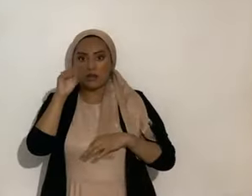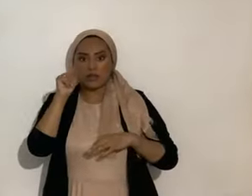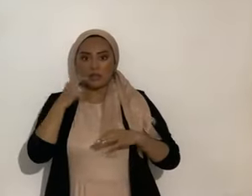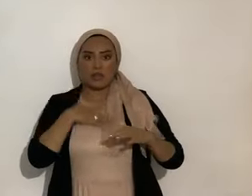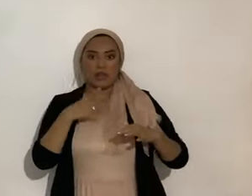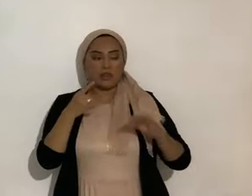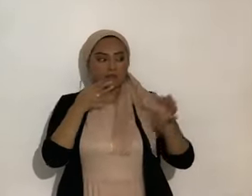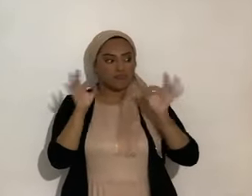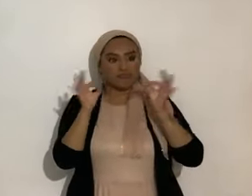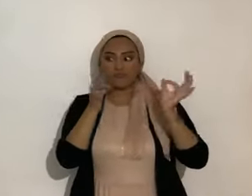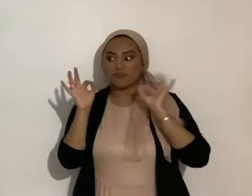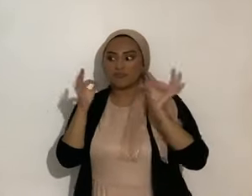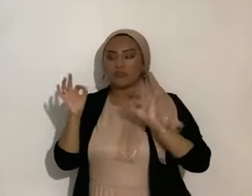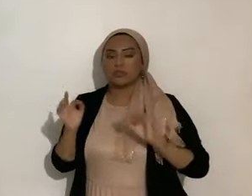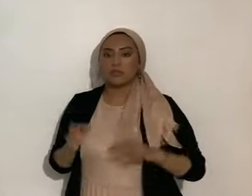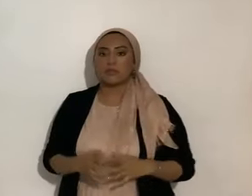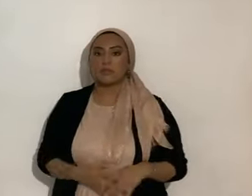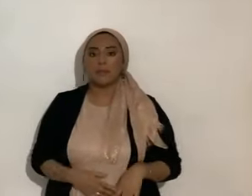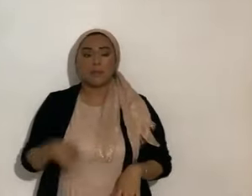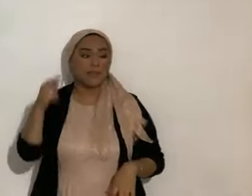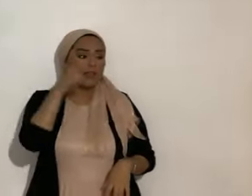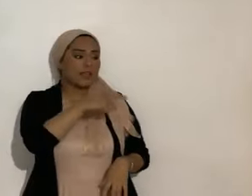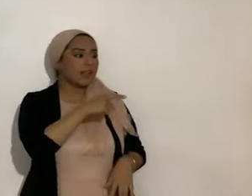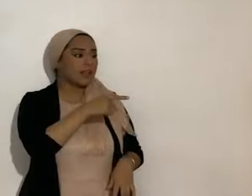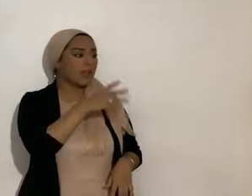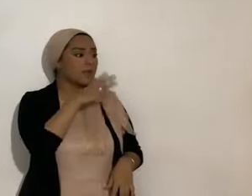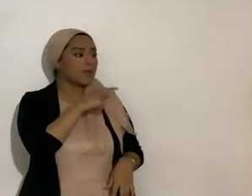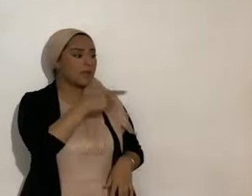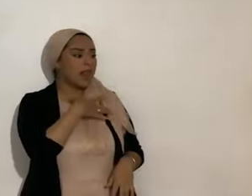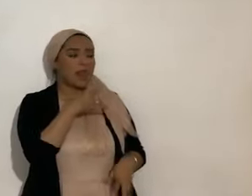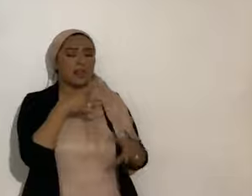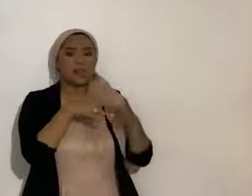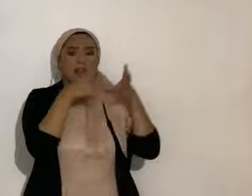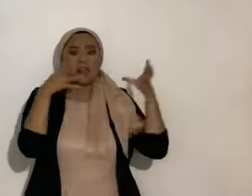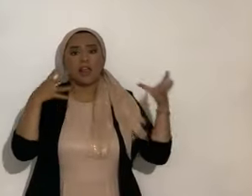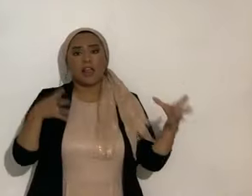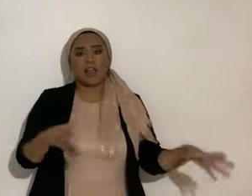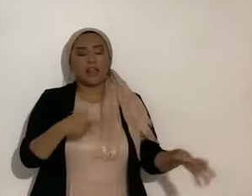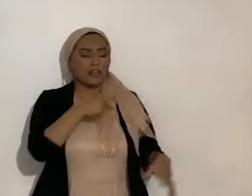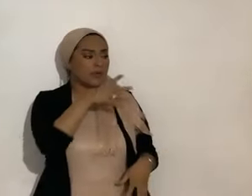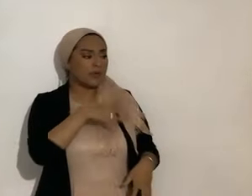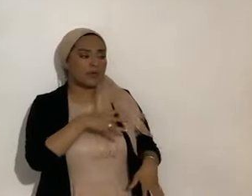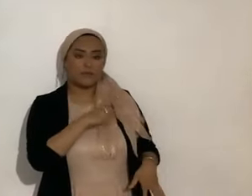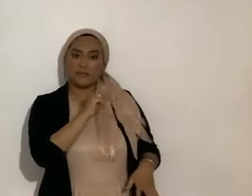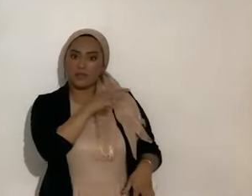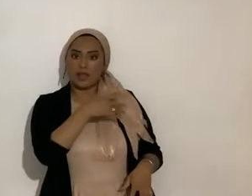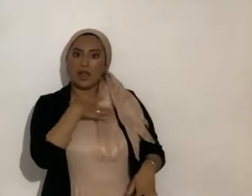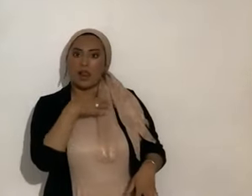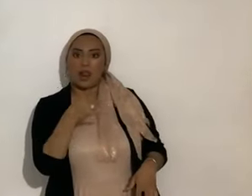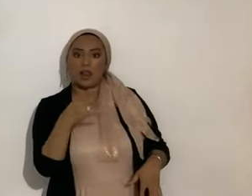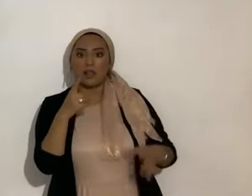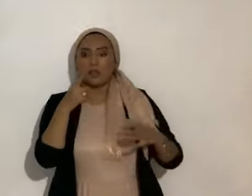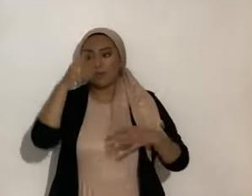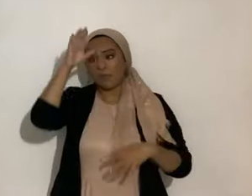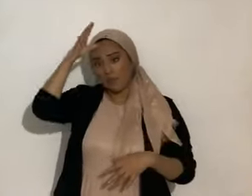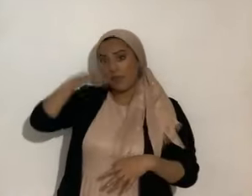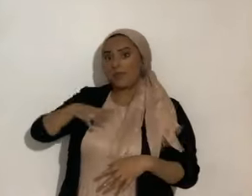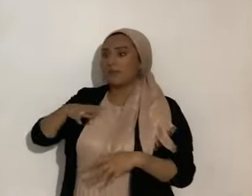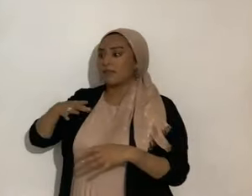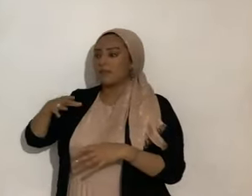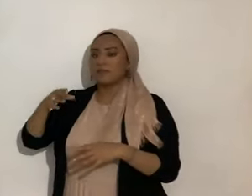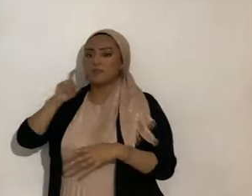no es un enamoradizo. Es que es muy coqueta, demasiado coqueta esta muchacha. No, es que le gusta estar con uno, con otro y